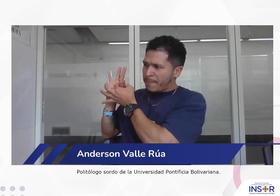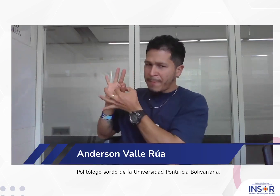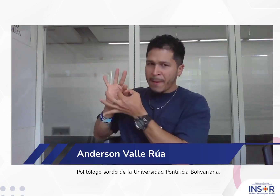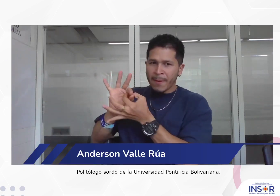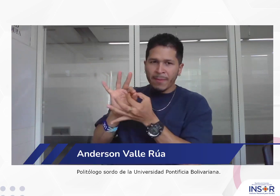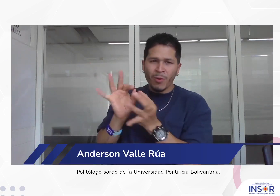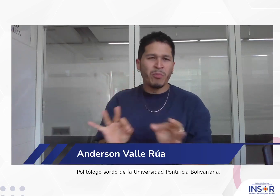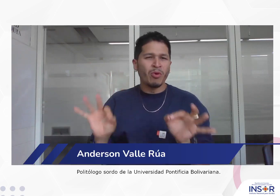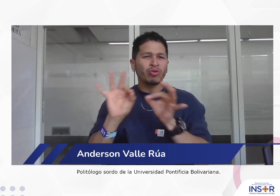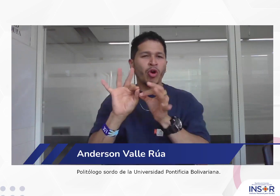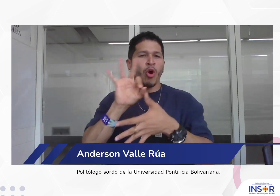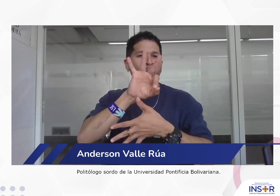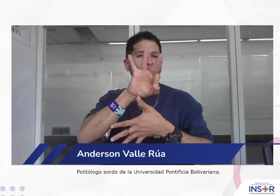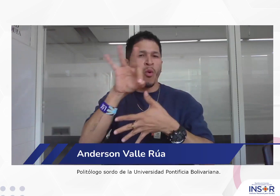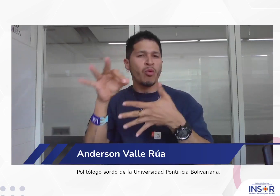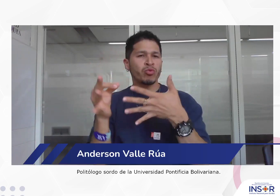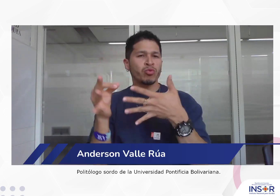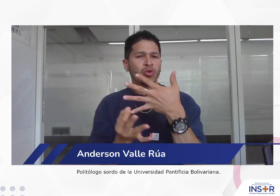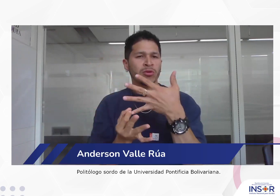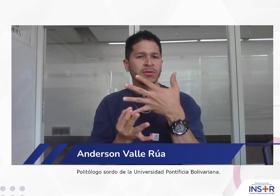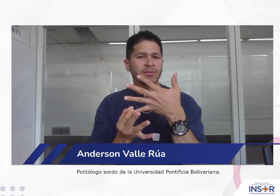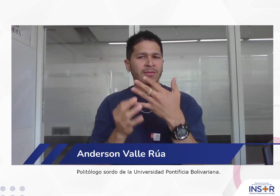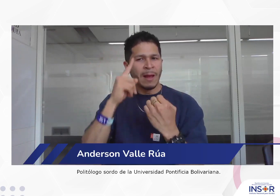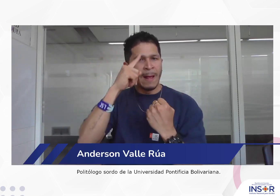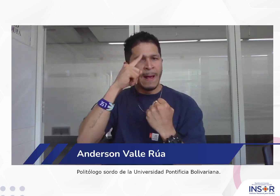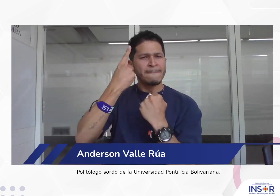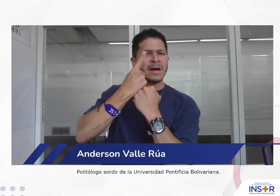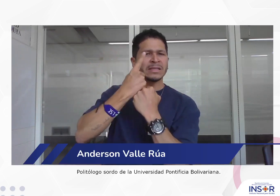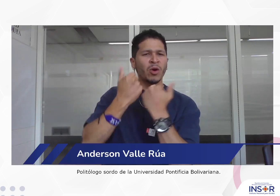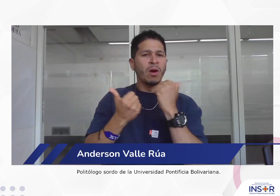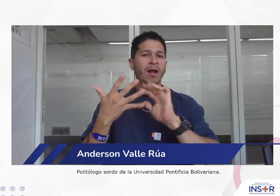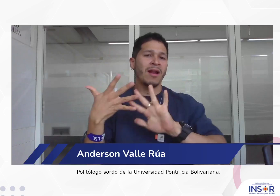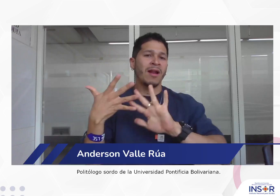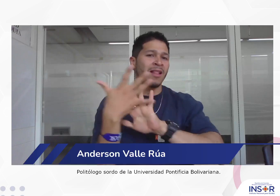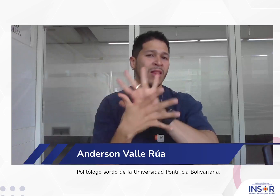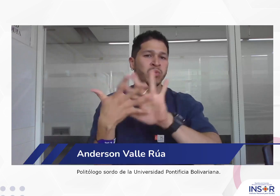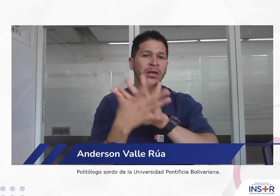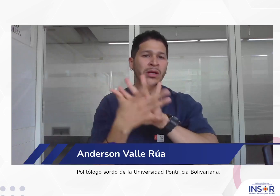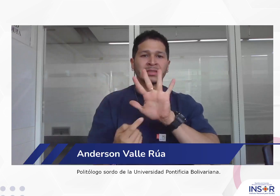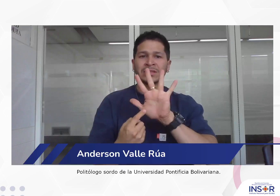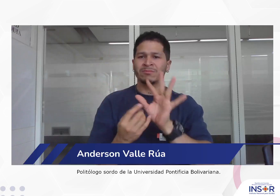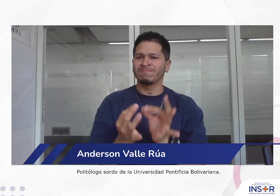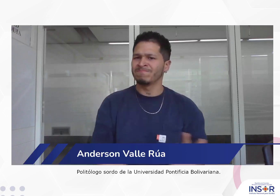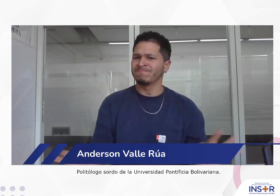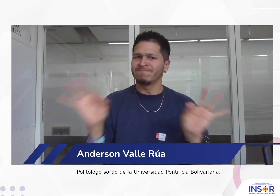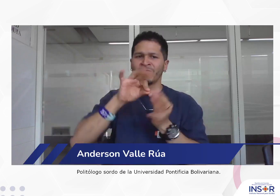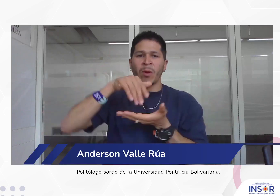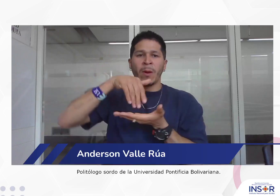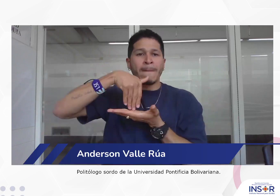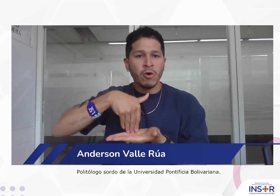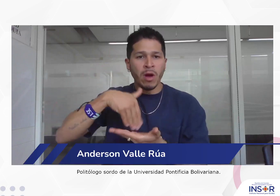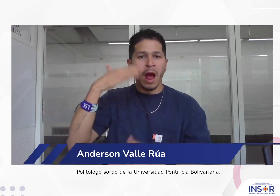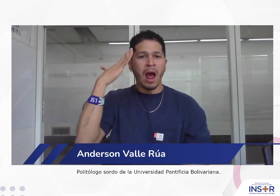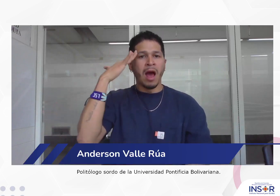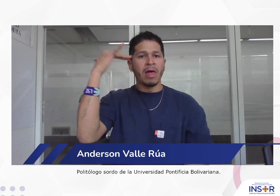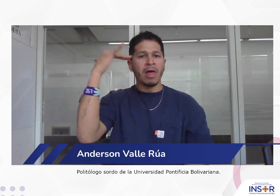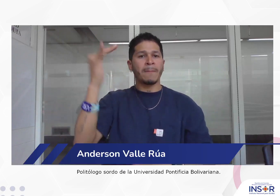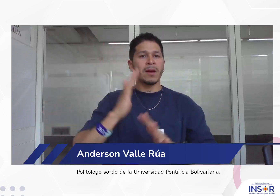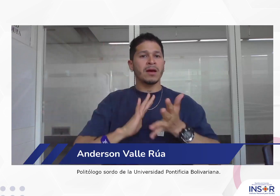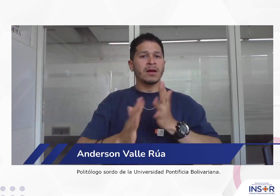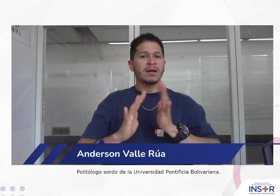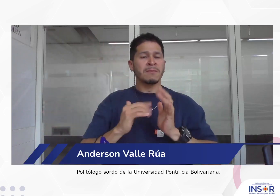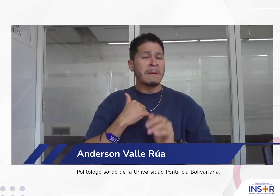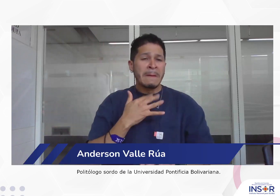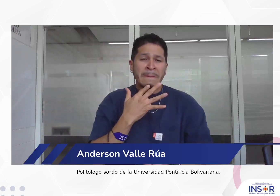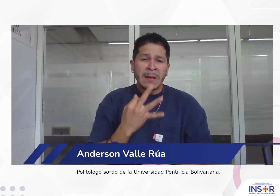epistemología sorda, de esa forma de ser en el mundo, todo muy coherente con un principio fundamental,